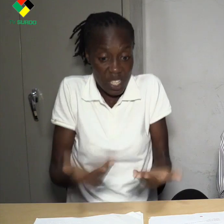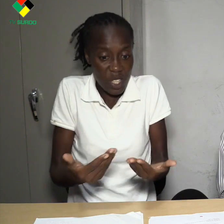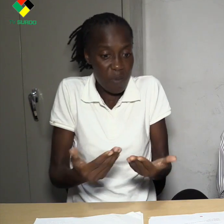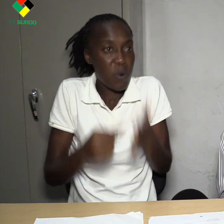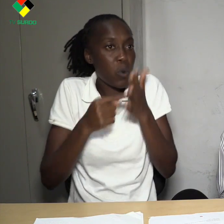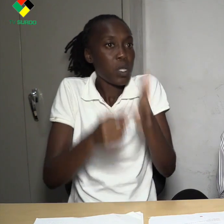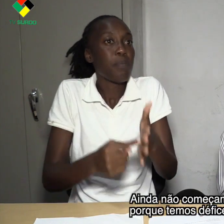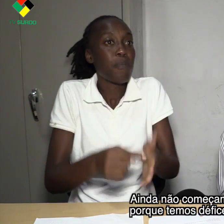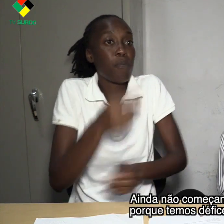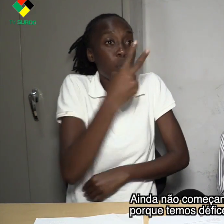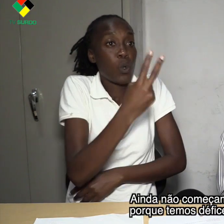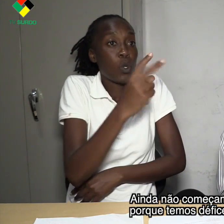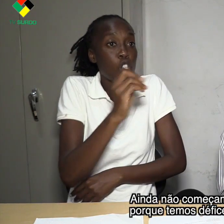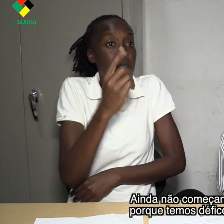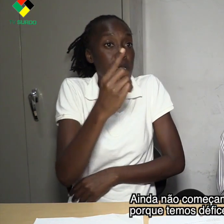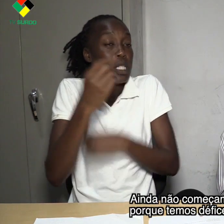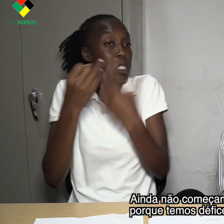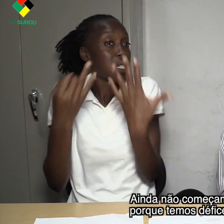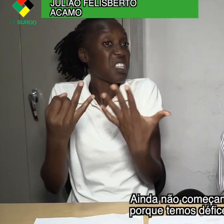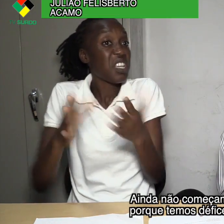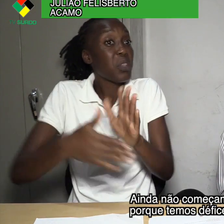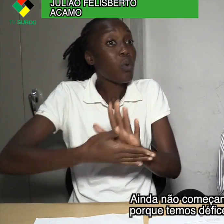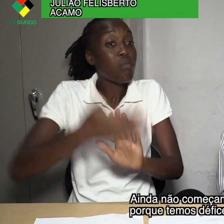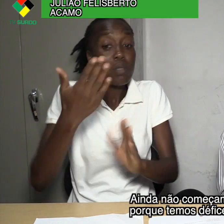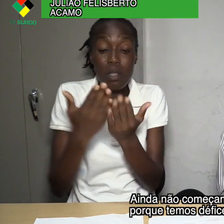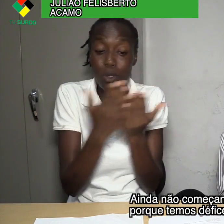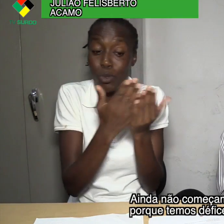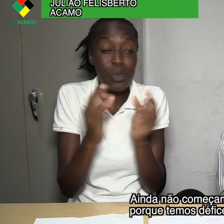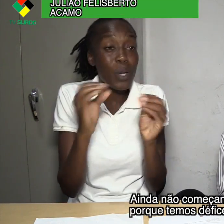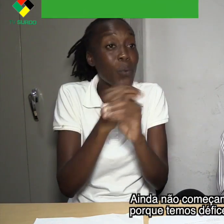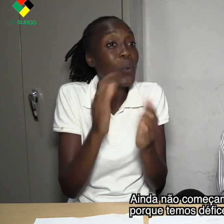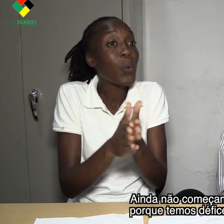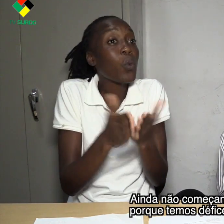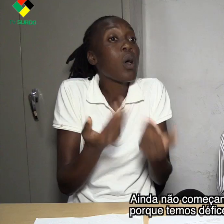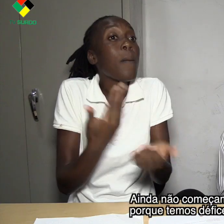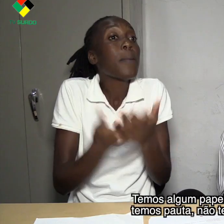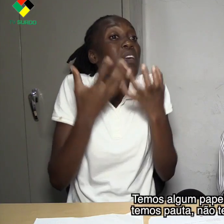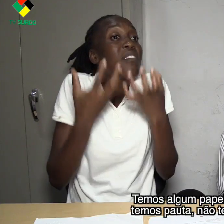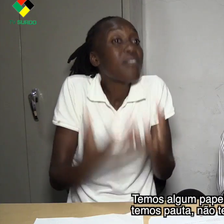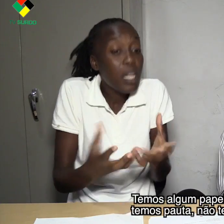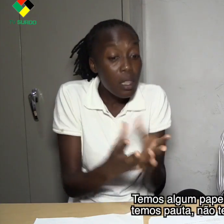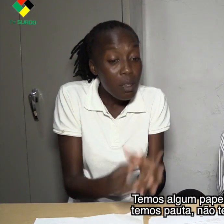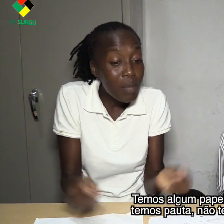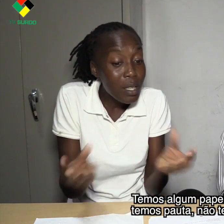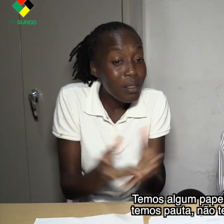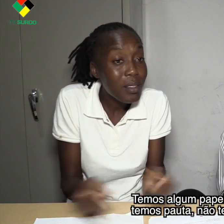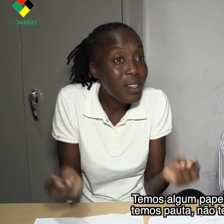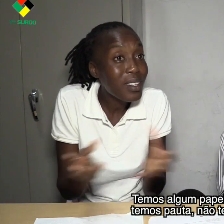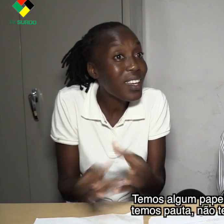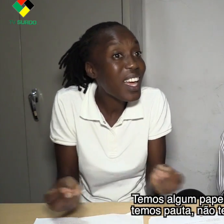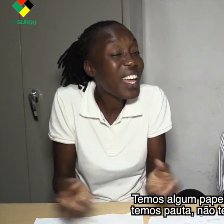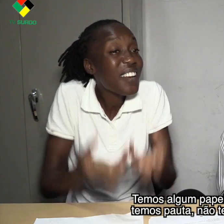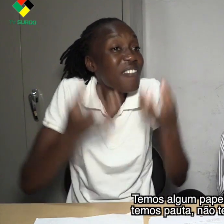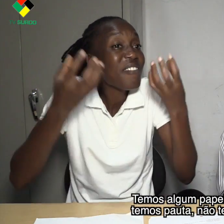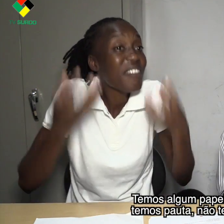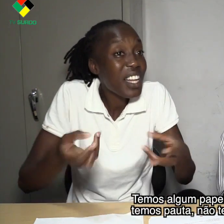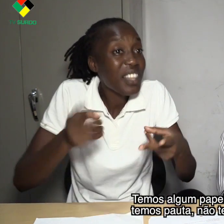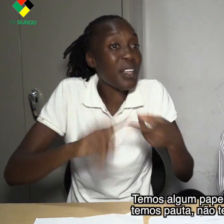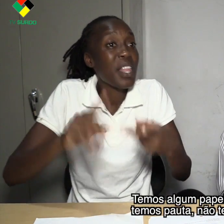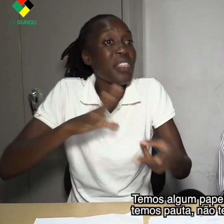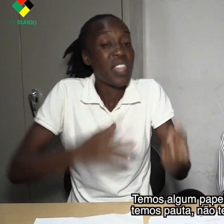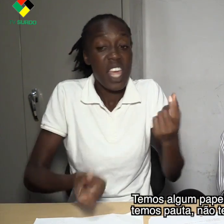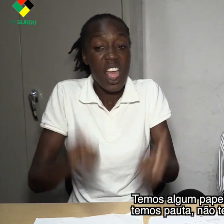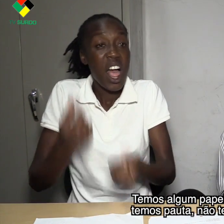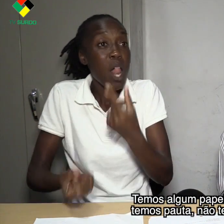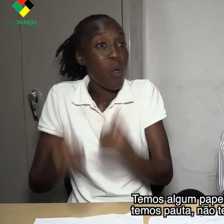Ainda não começamos com as aulas porque temos déficit do material. Temos algum papel, mas